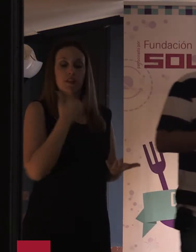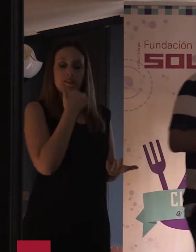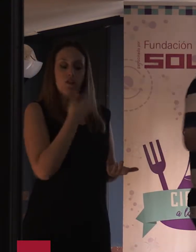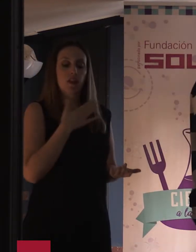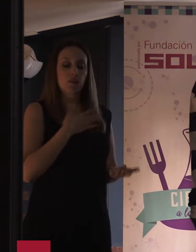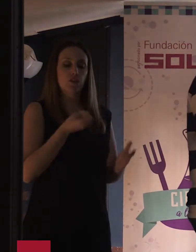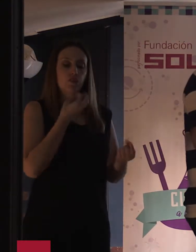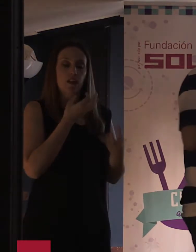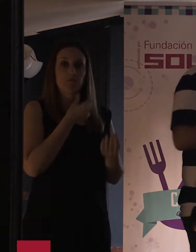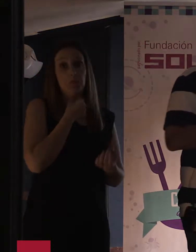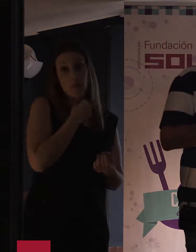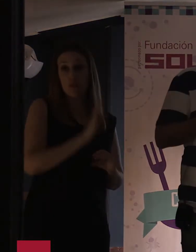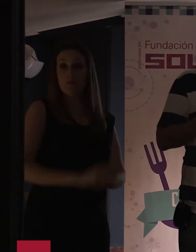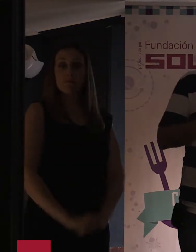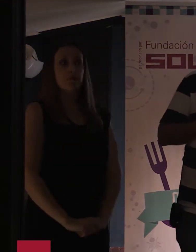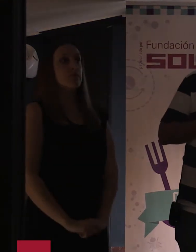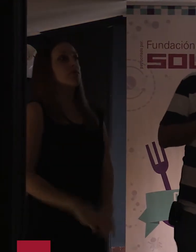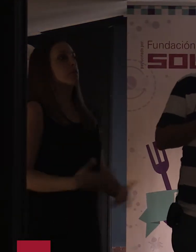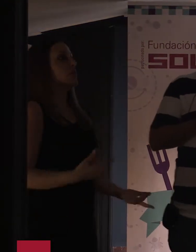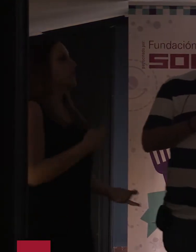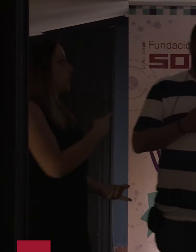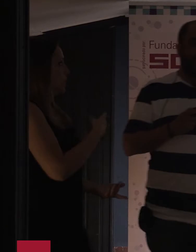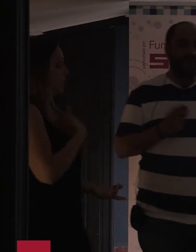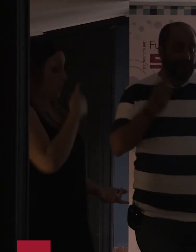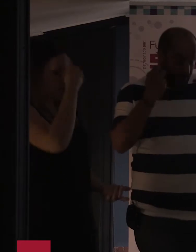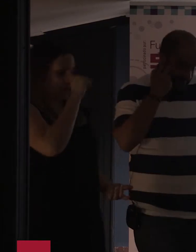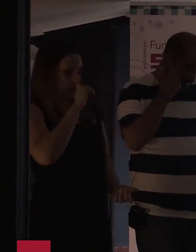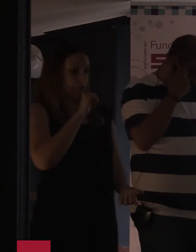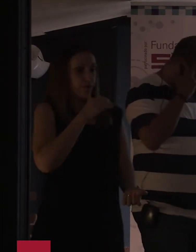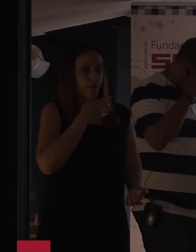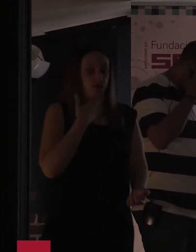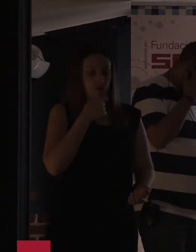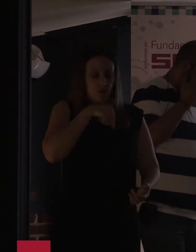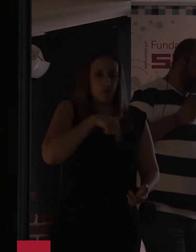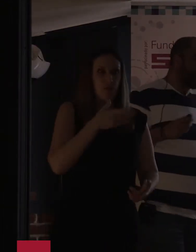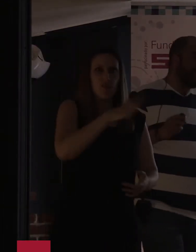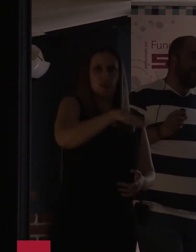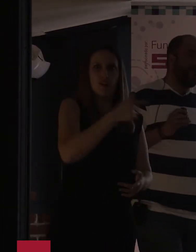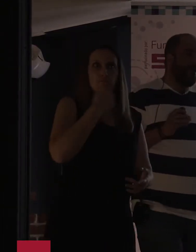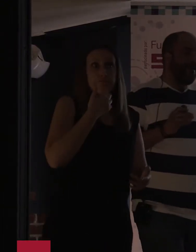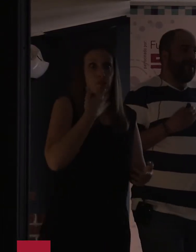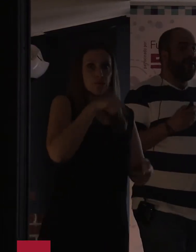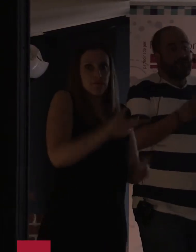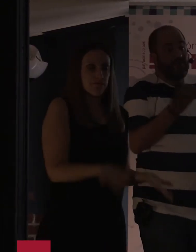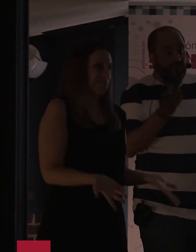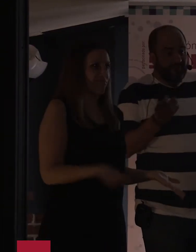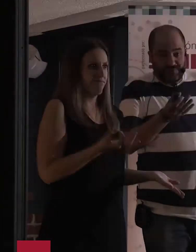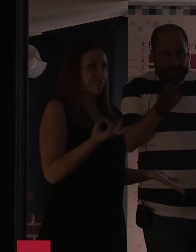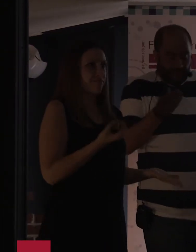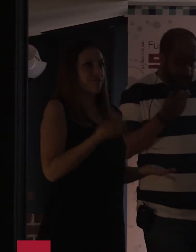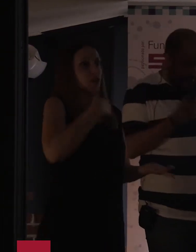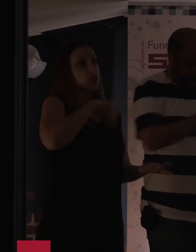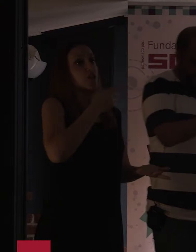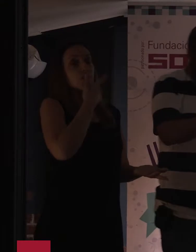contar. Y en todo esto, ¿qué hace un chico como yo en un sitio como este? ¿Vale? Los que no me conocéis,